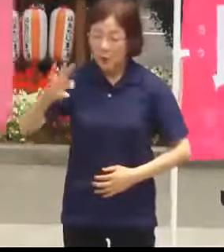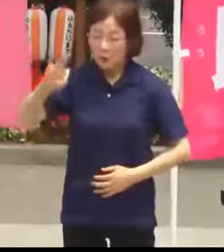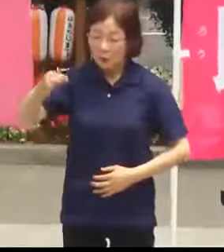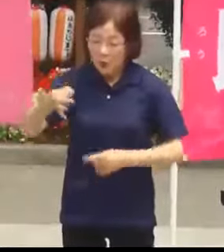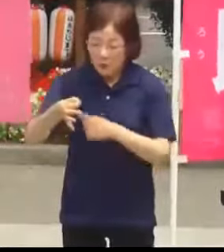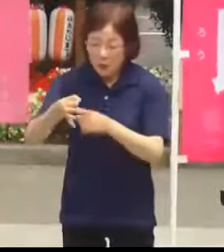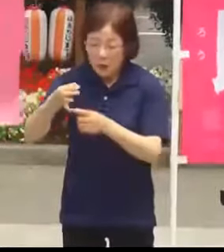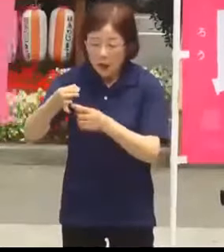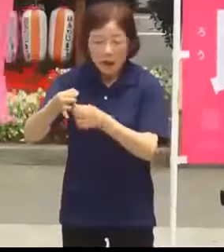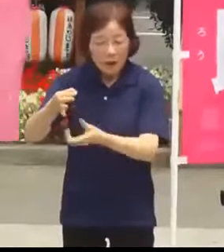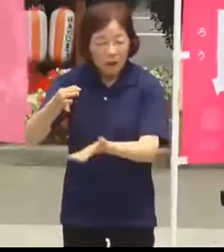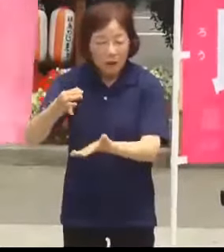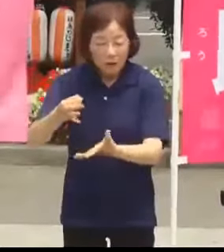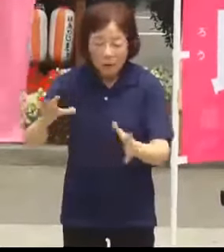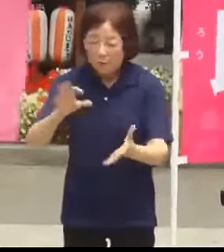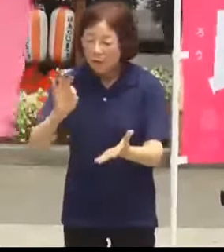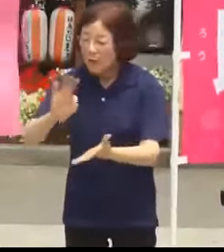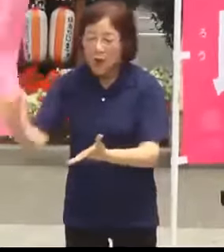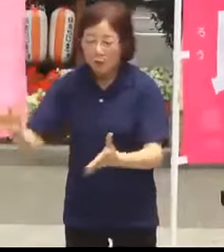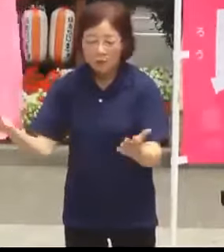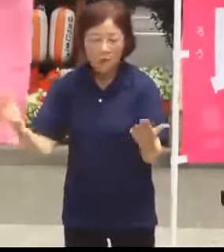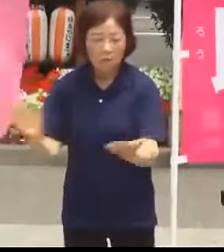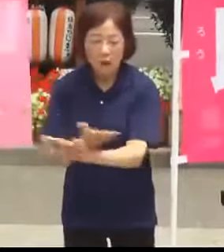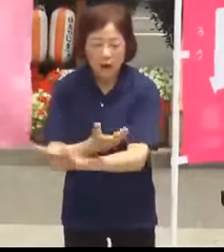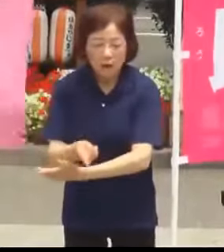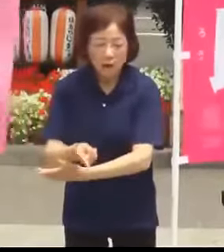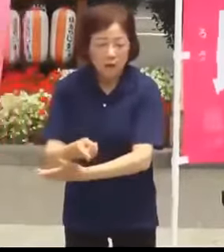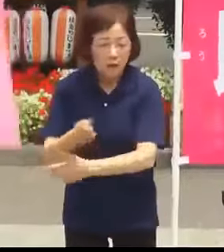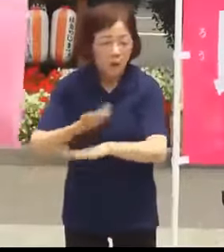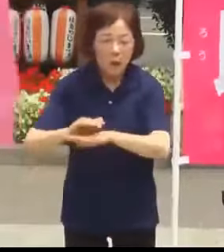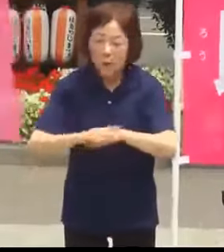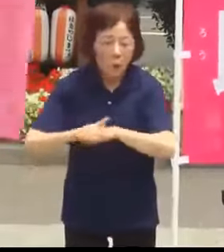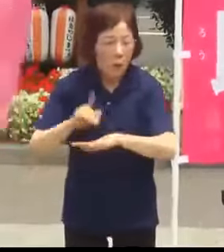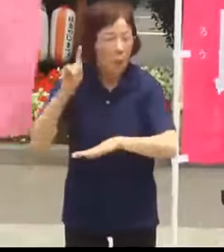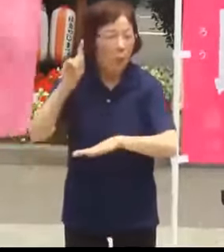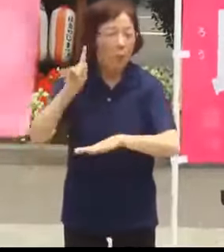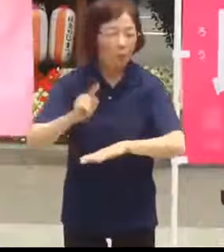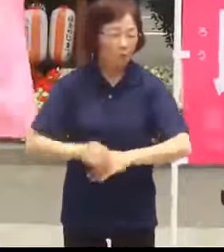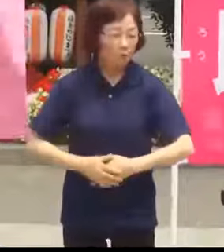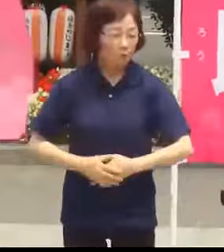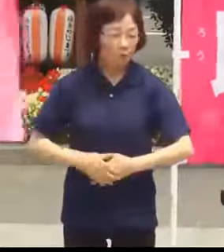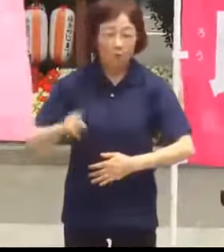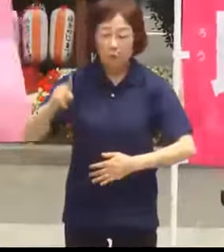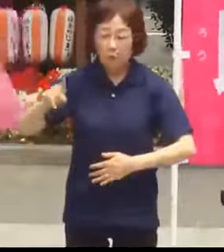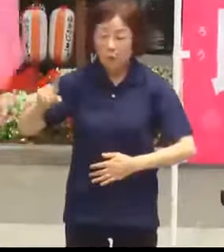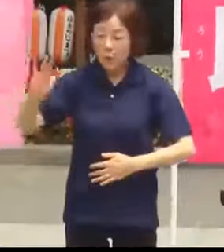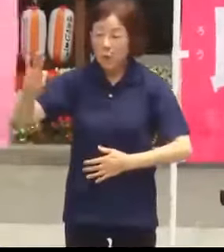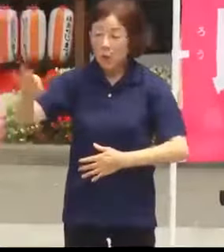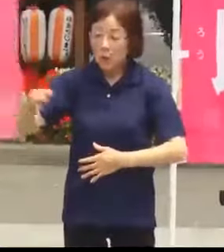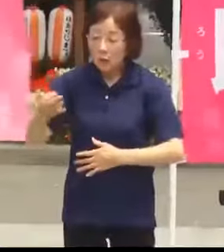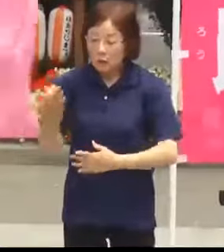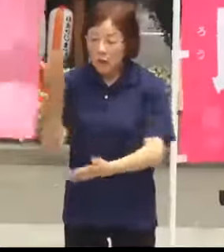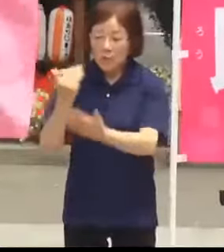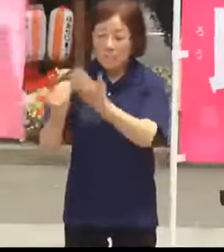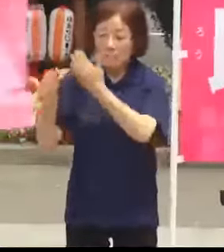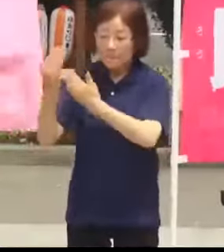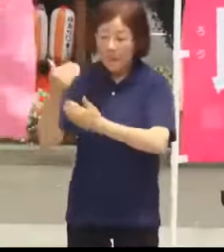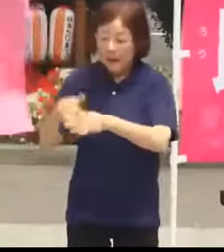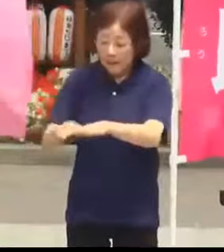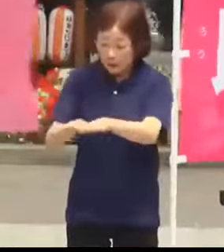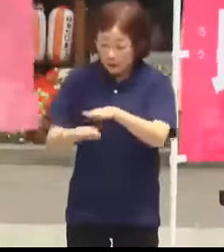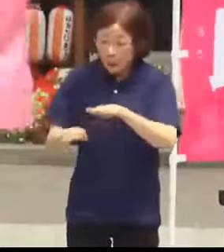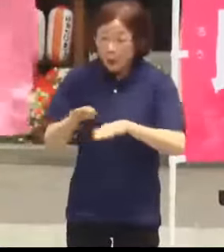をどうやって賄うんですかってことだと思うんです答えはシンプルです消費税が導入される前に戻る